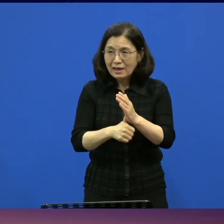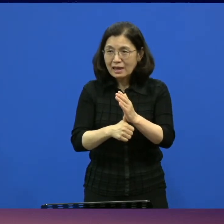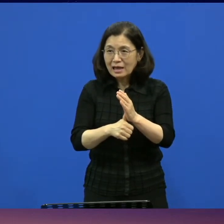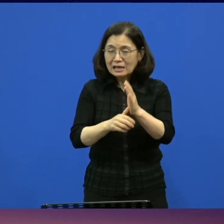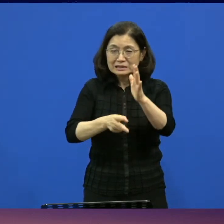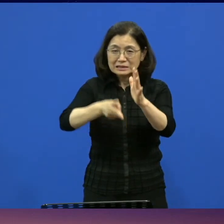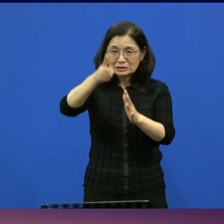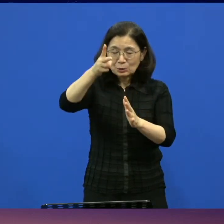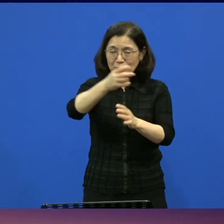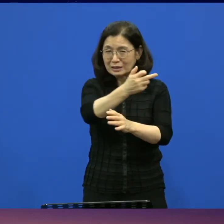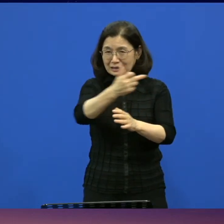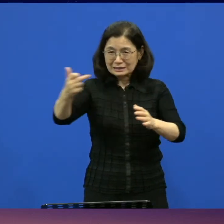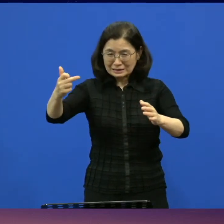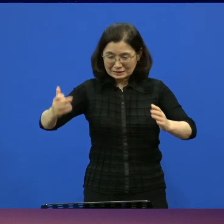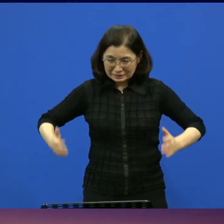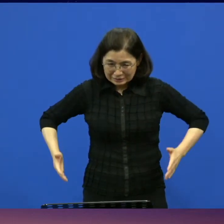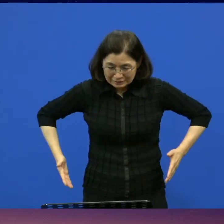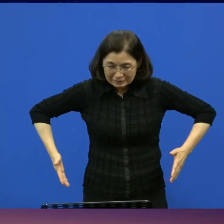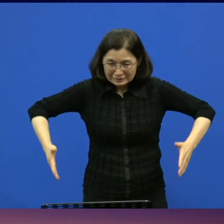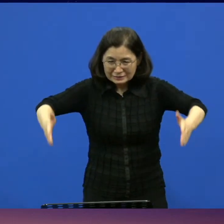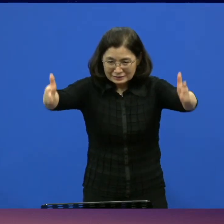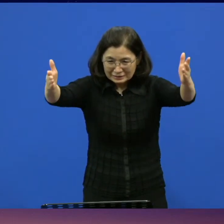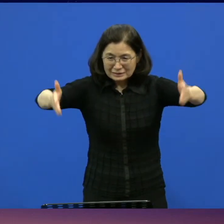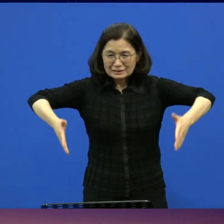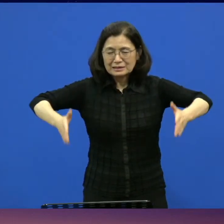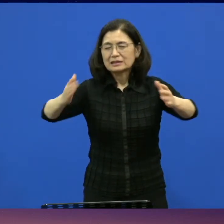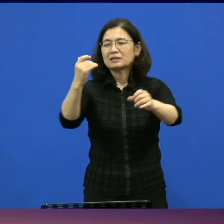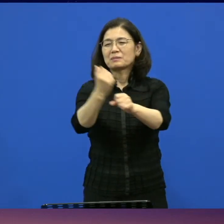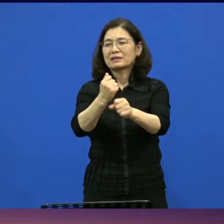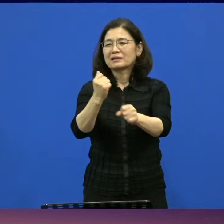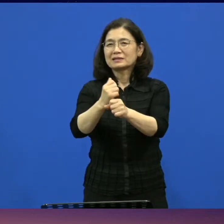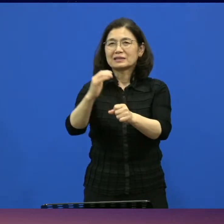그 길로 하나님이 찾아오신 거예요. 빰빠밤.